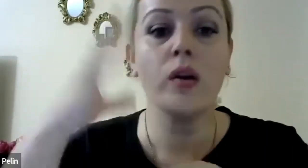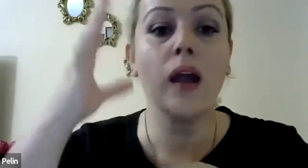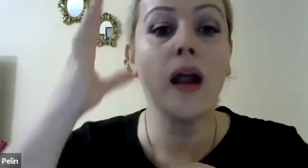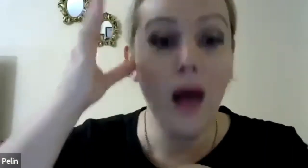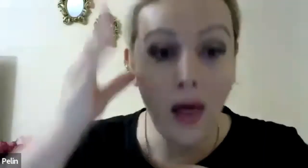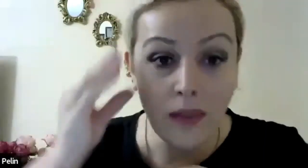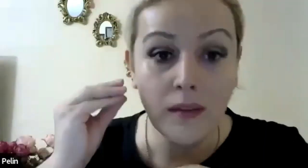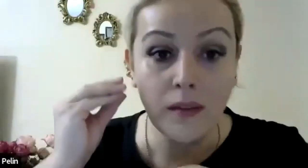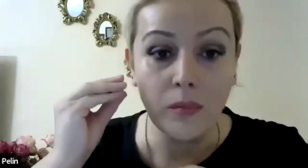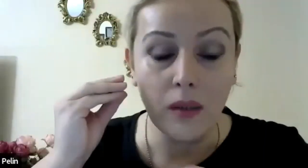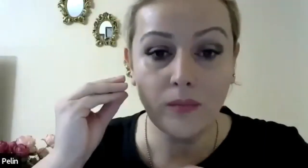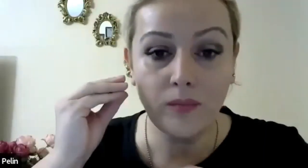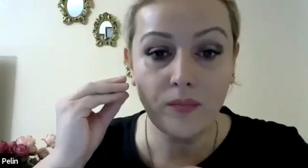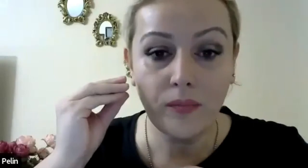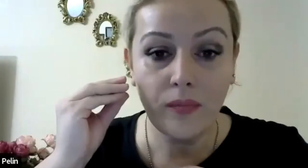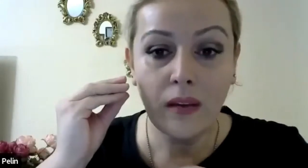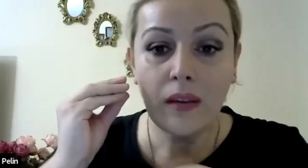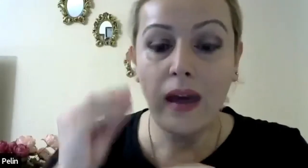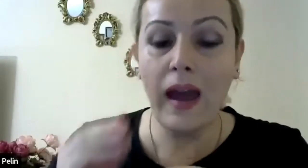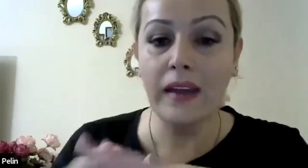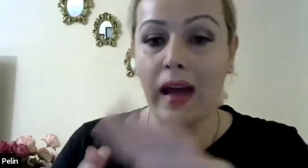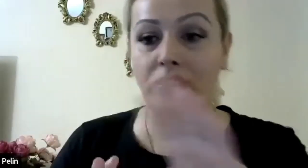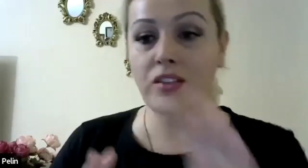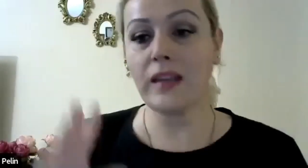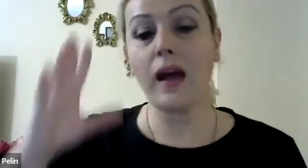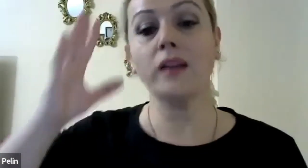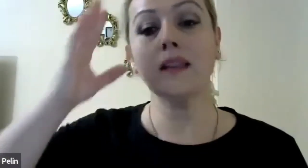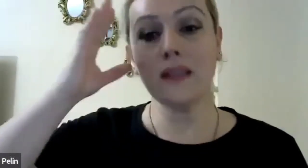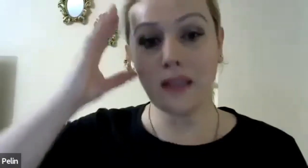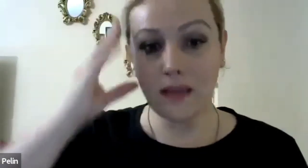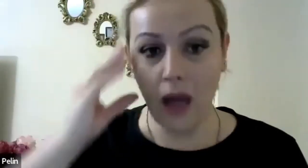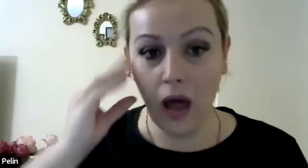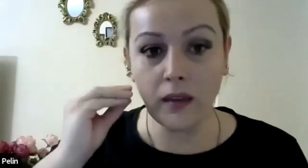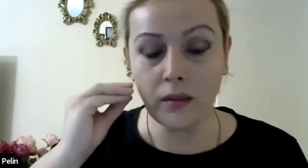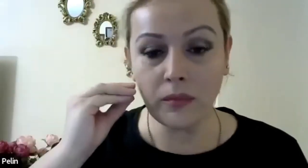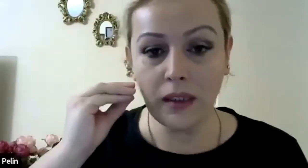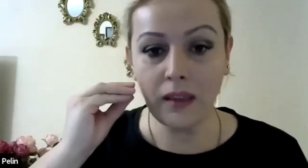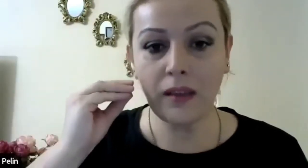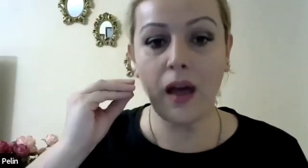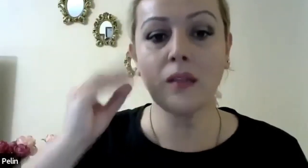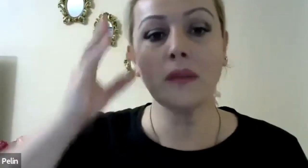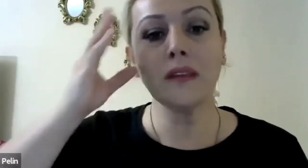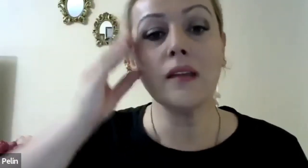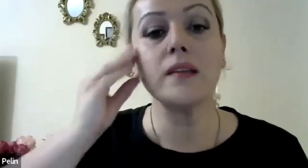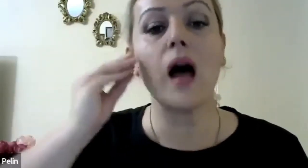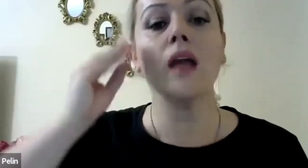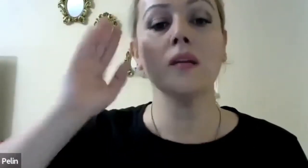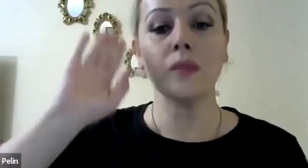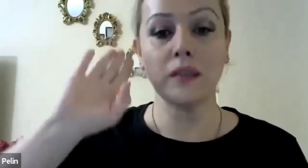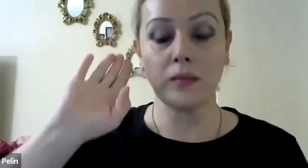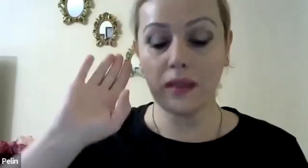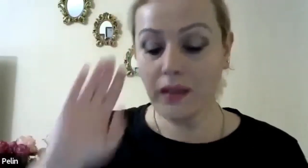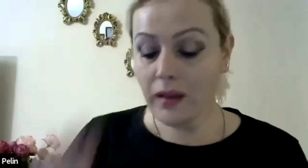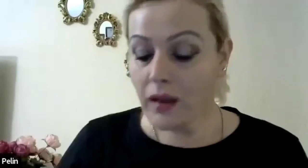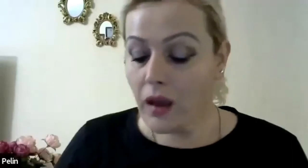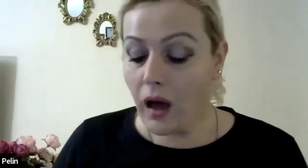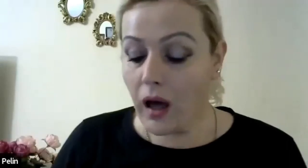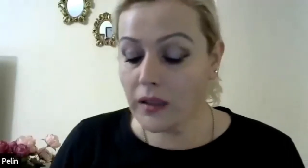sorar, anladın mı? Eğer gerçekten anladıysanız anladım deyin. Anlamadıysanız anlamadım deyin.